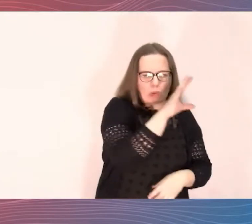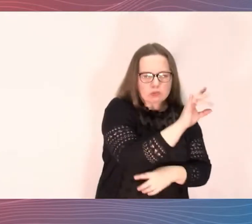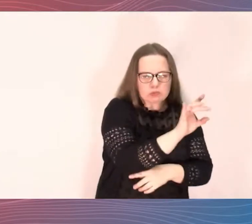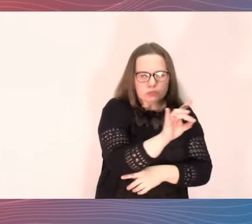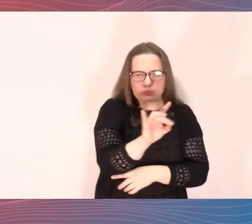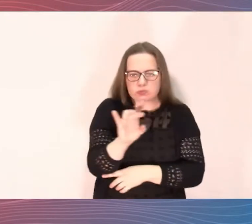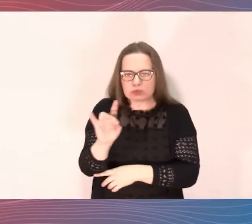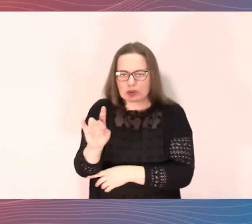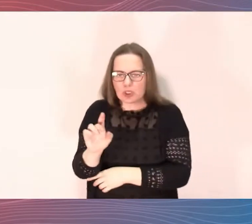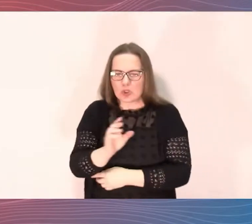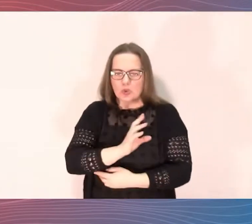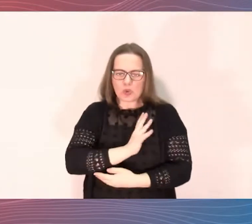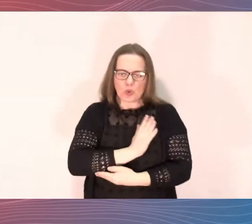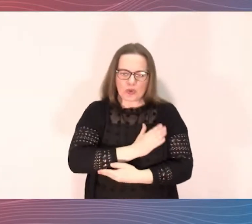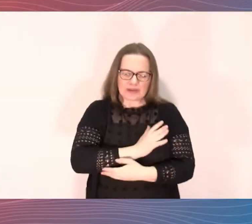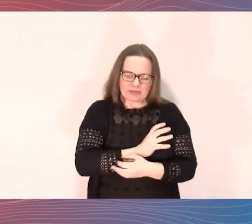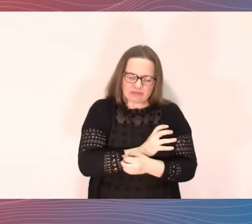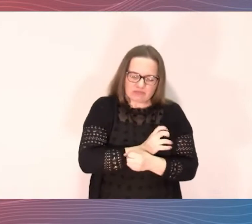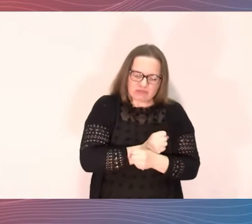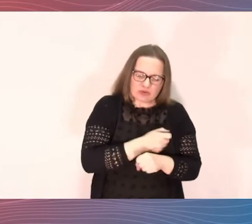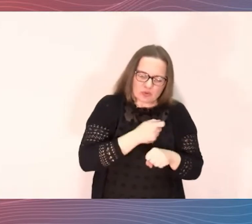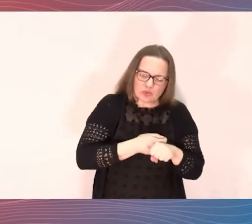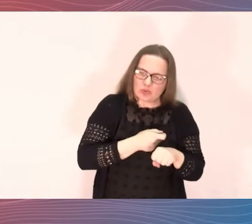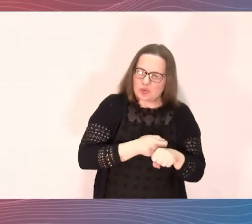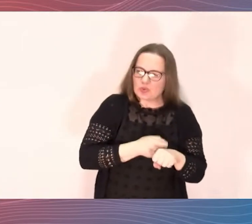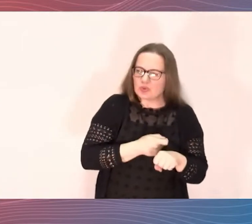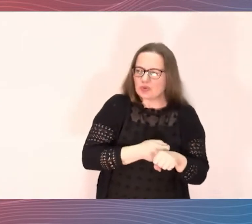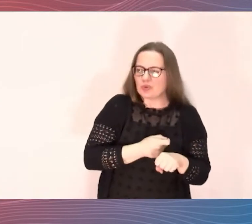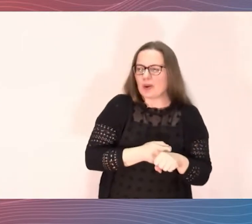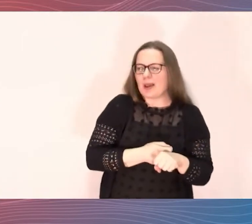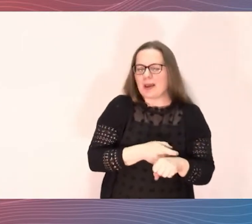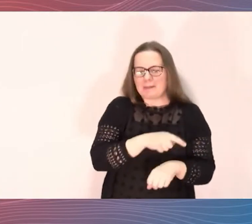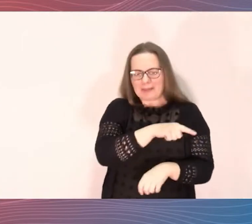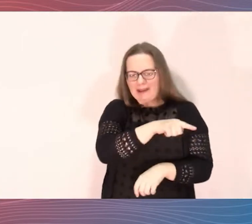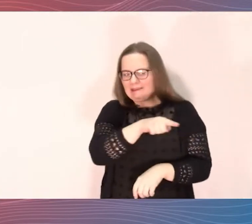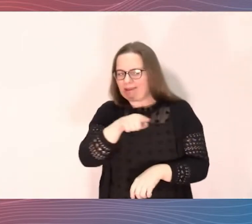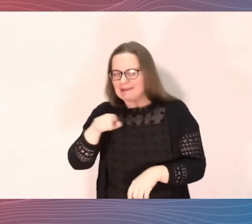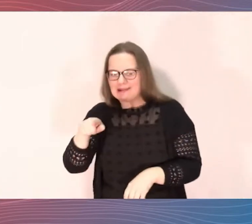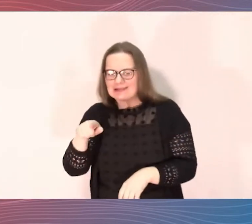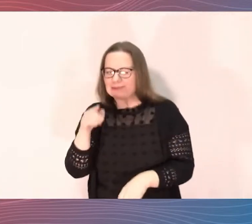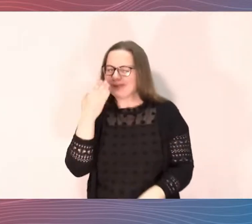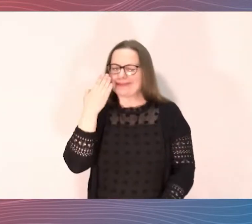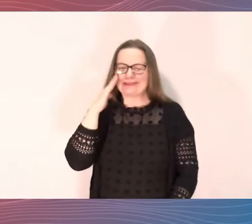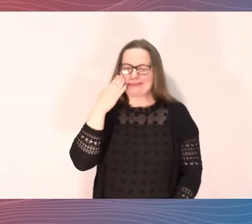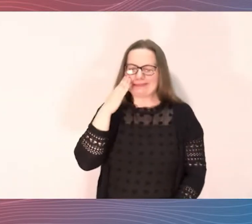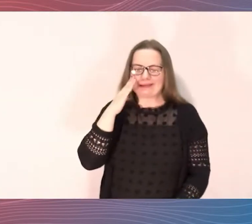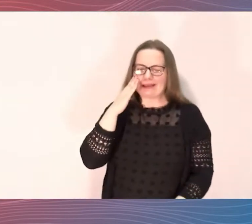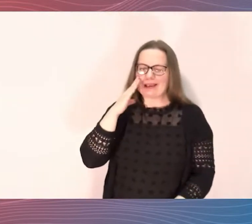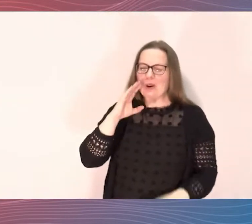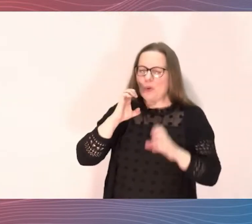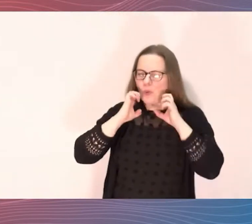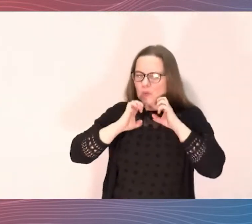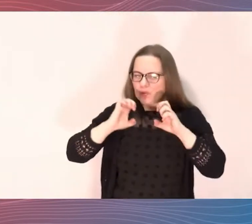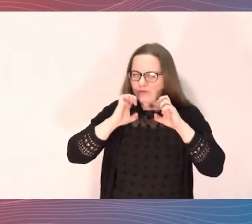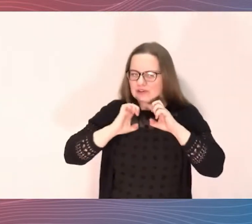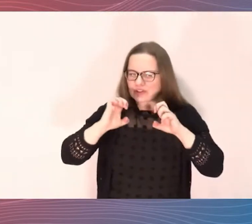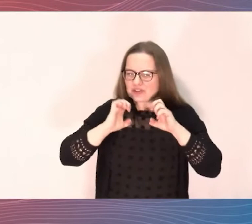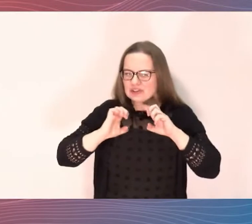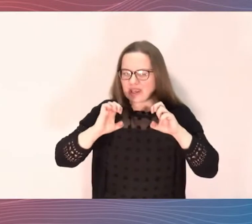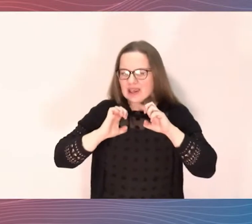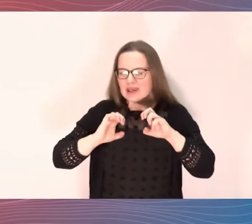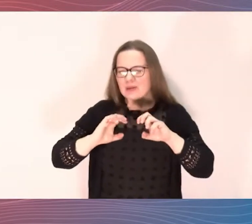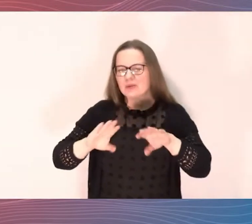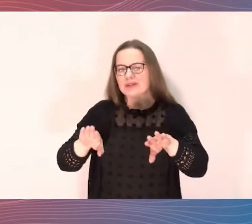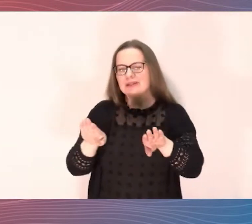resplandeça a luz do Evangelho da glória de Cristo, o qual é a imagem de